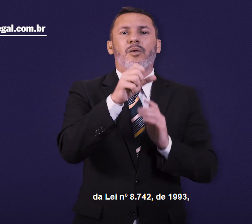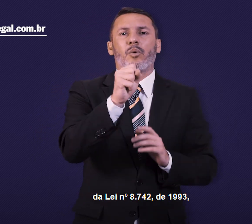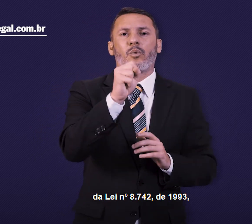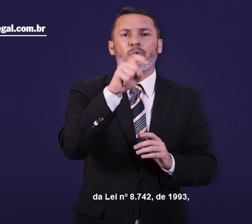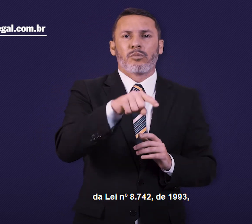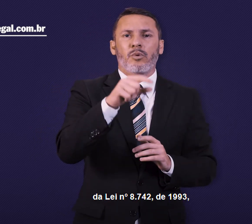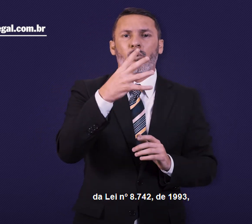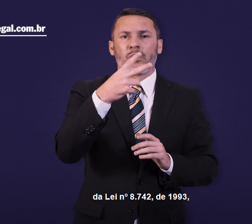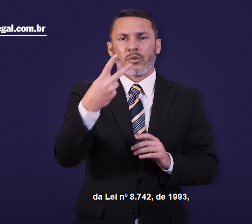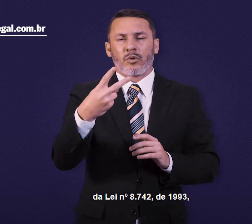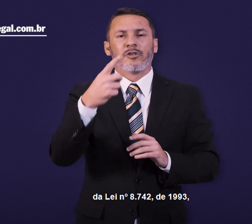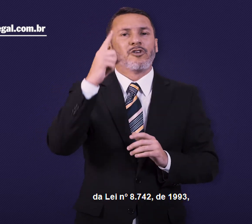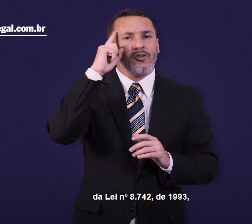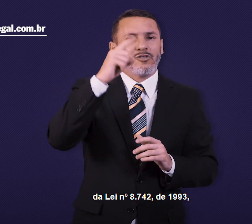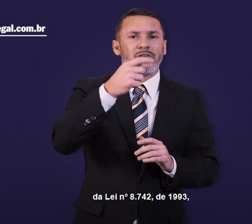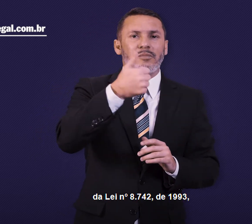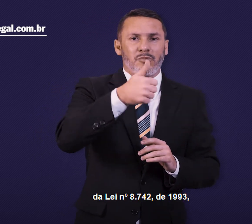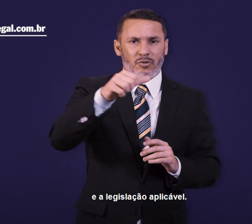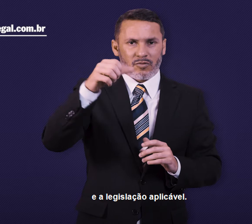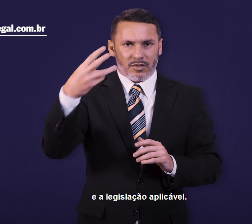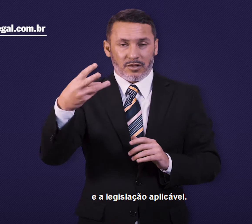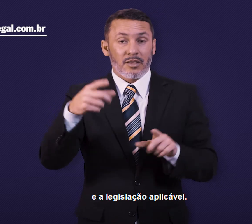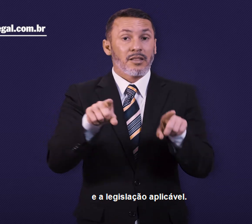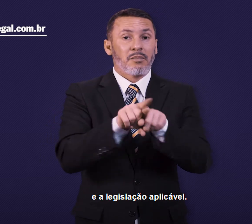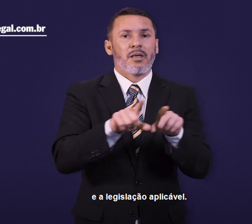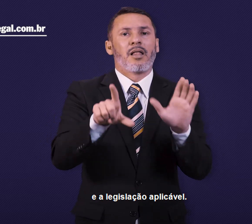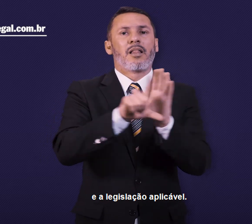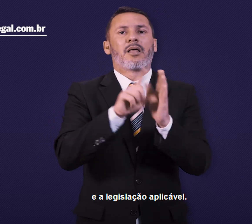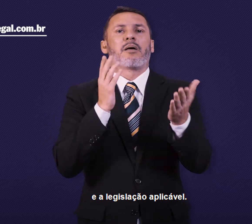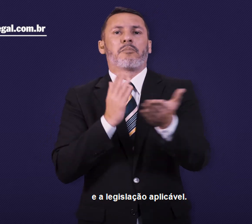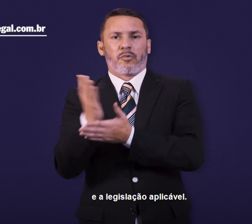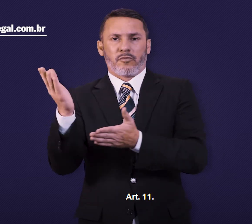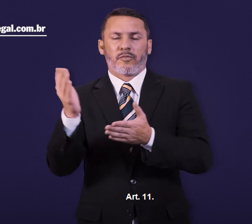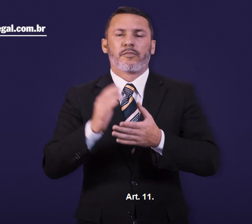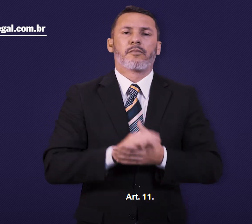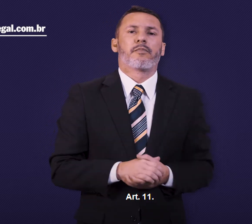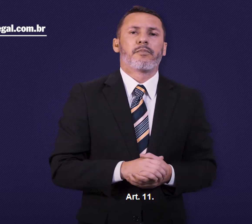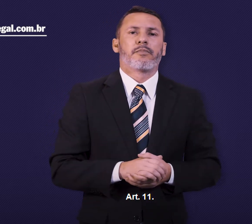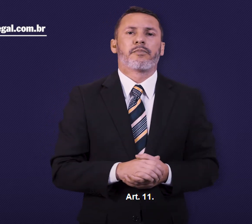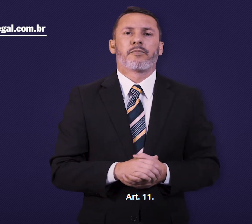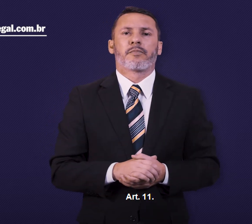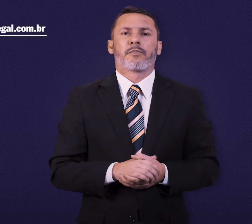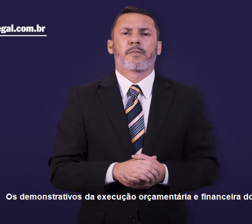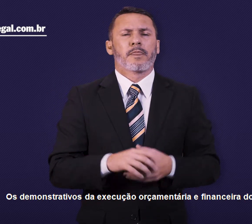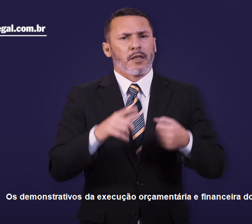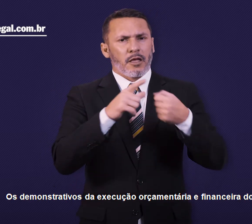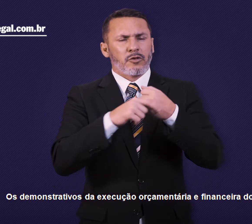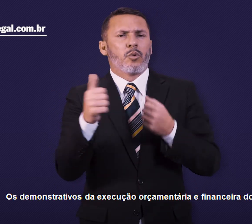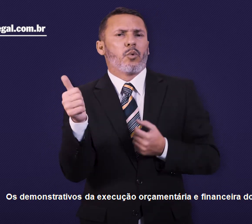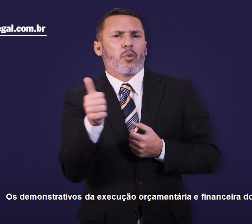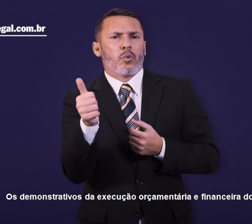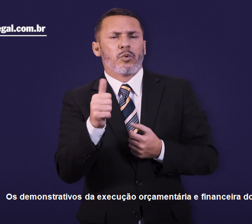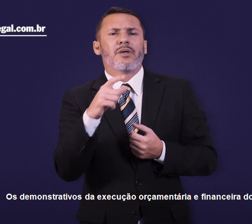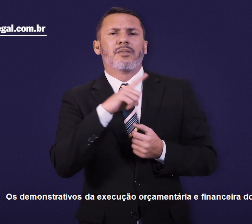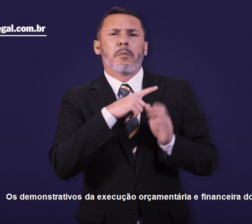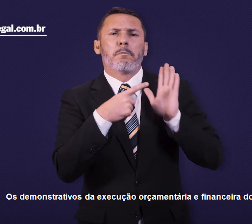de 1993, e a legislação aplicável. Artigo 11. Os demonstrativos da